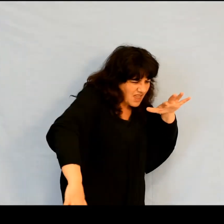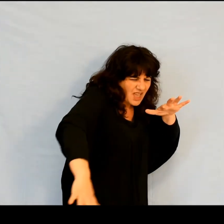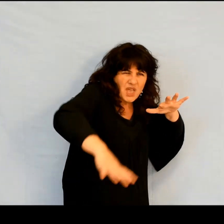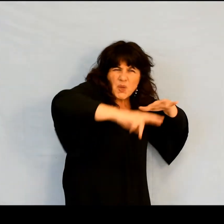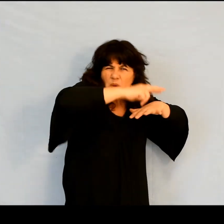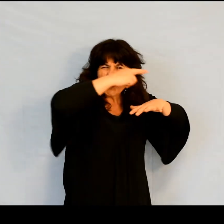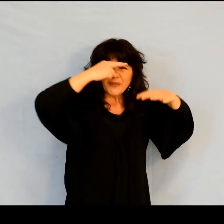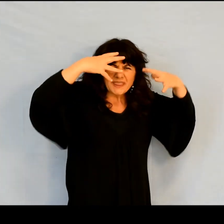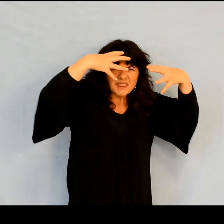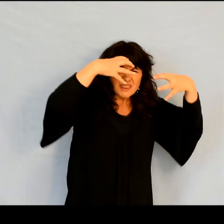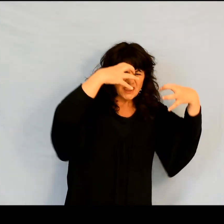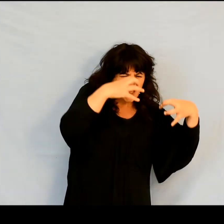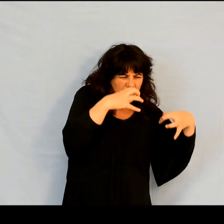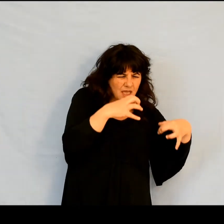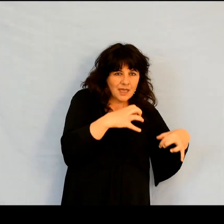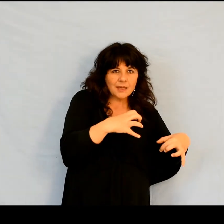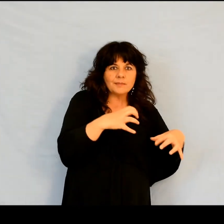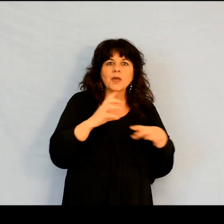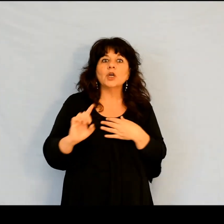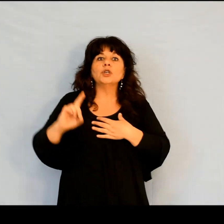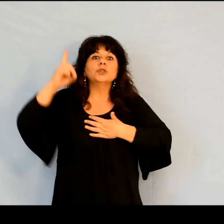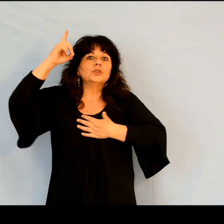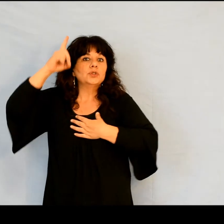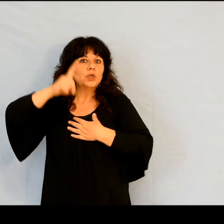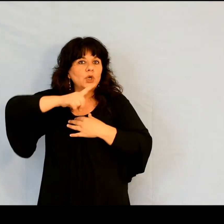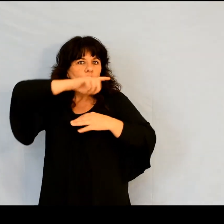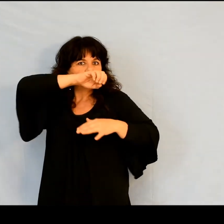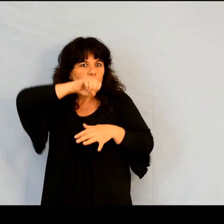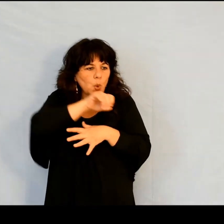souffle de Dieu planait au-dessus des eaux.